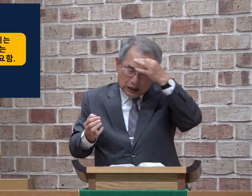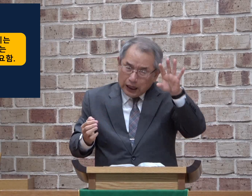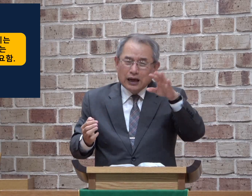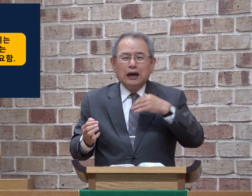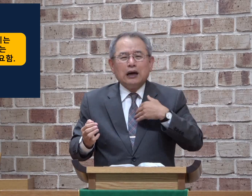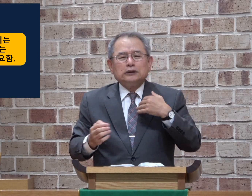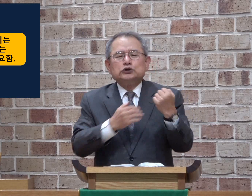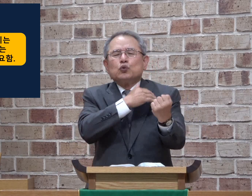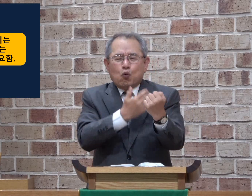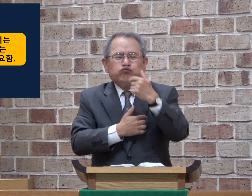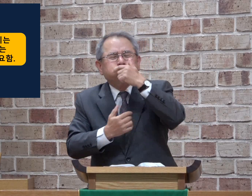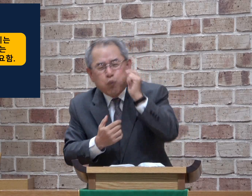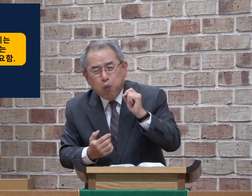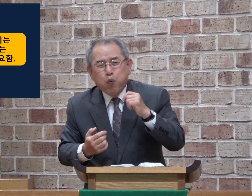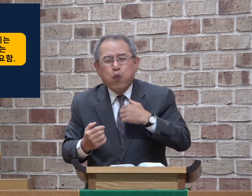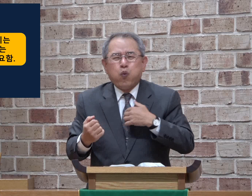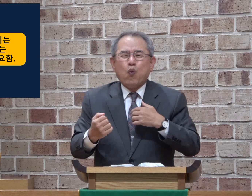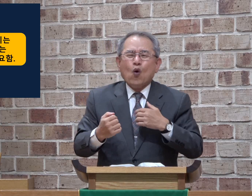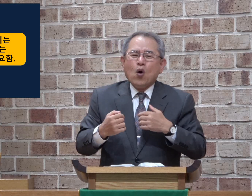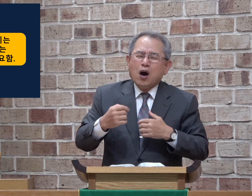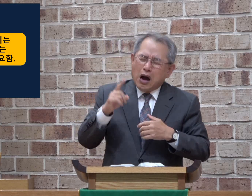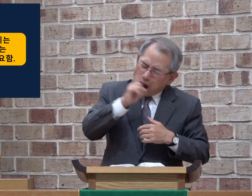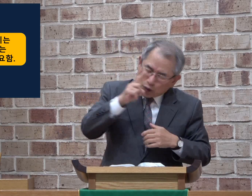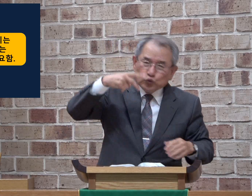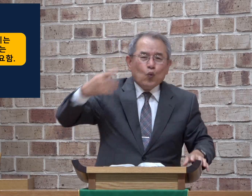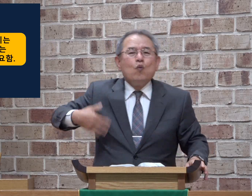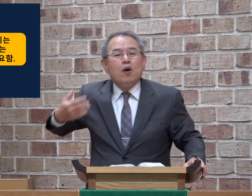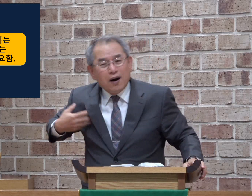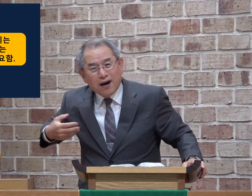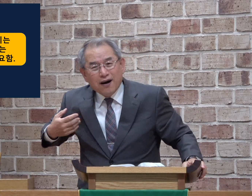못합니다. 난 너무나 부족합니다. 나는 모릅니다.